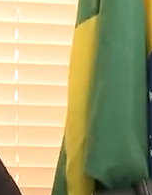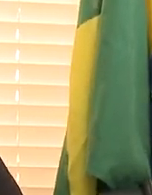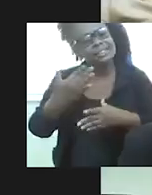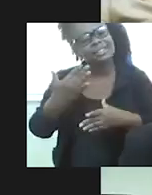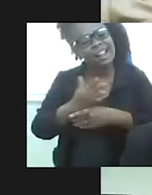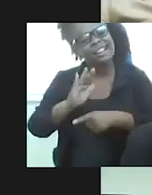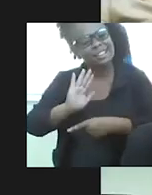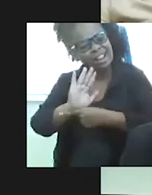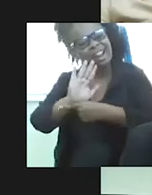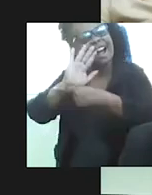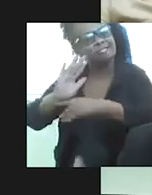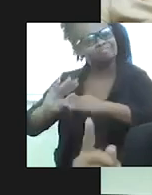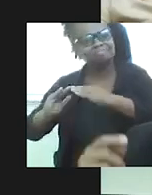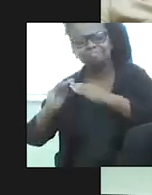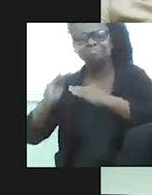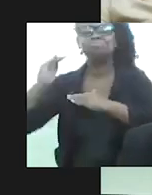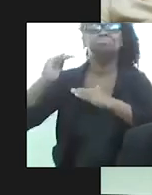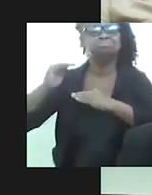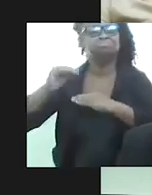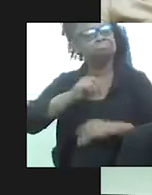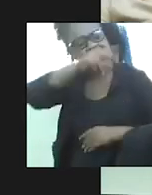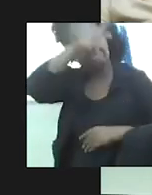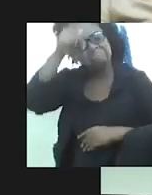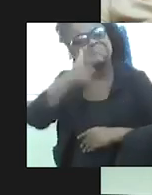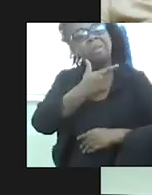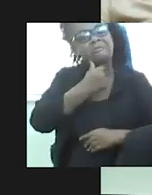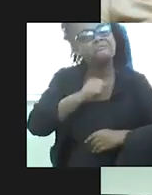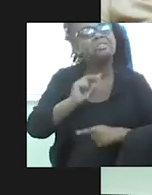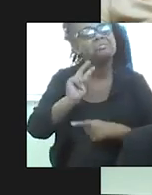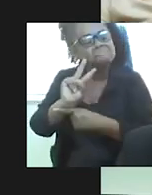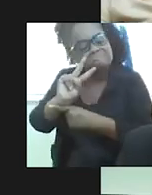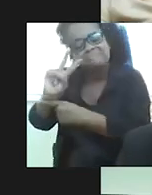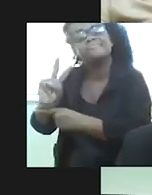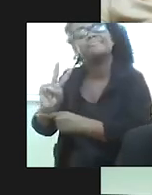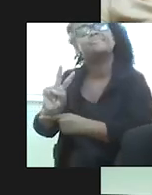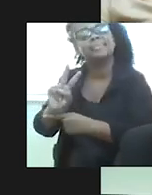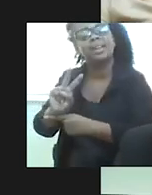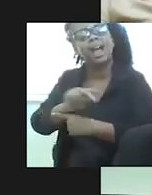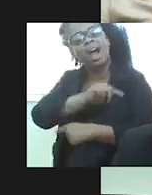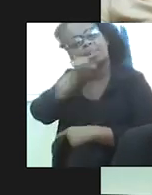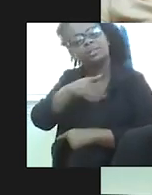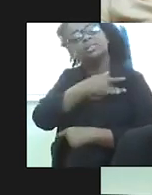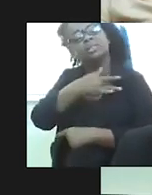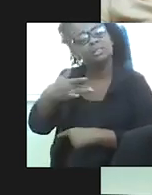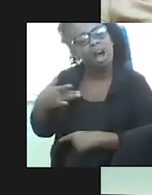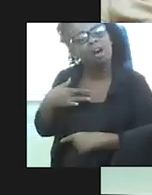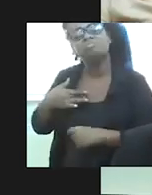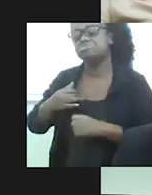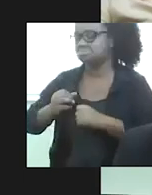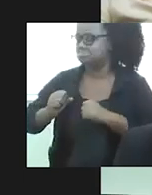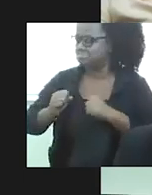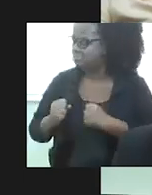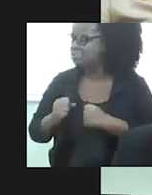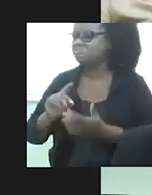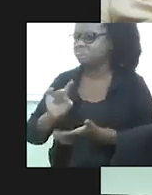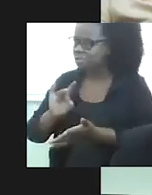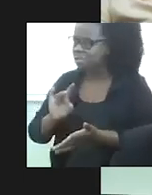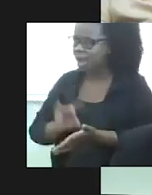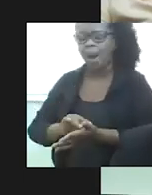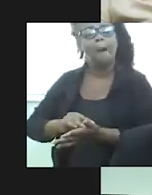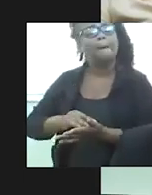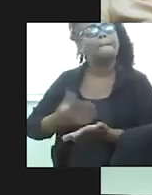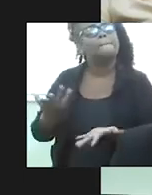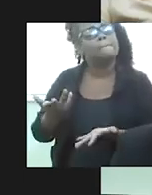altura de um prefeito que defende, né, a nossa saúde com unhas e dentes, tem mostrado na